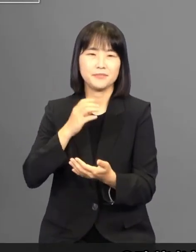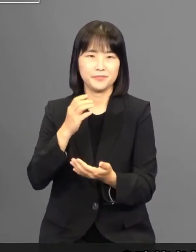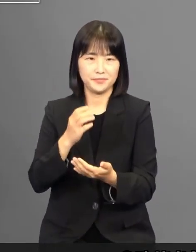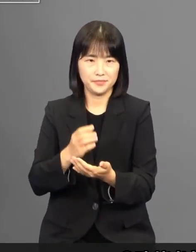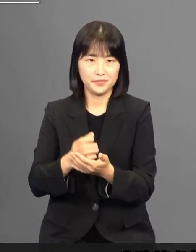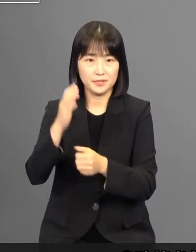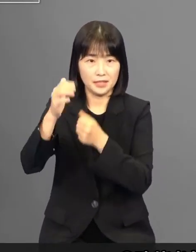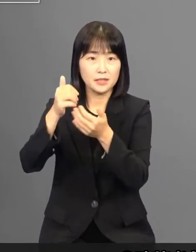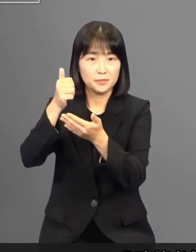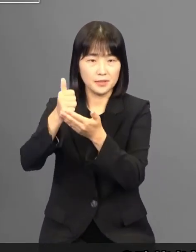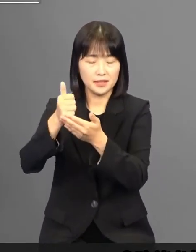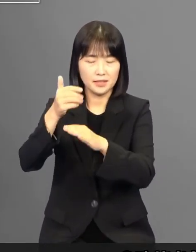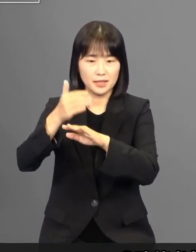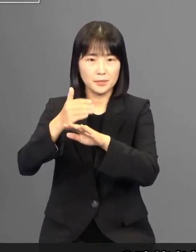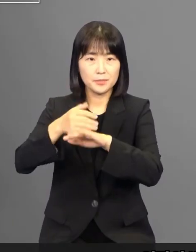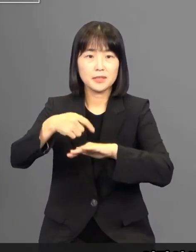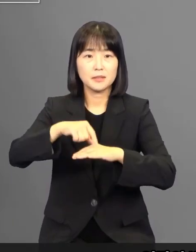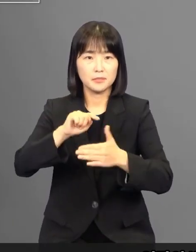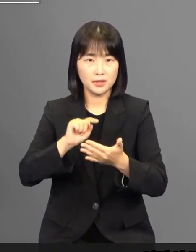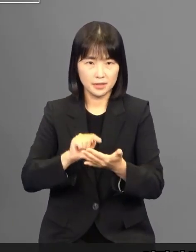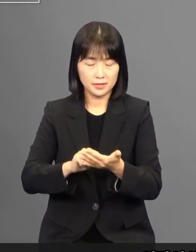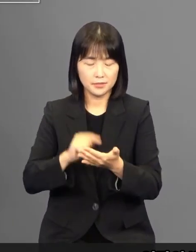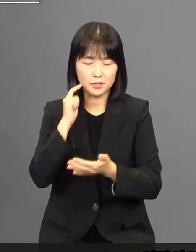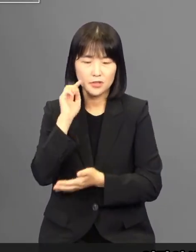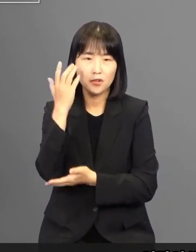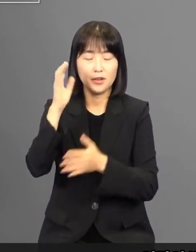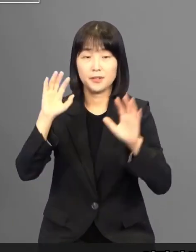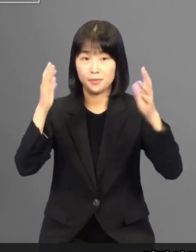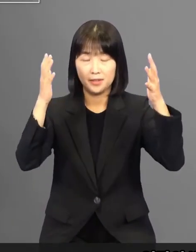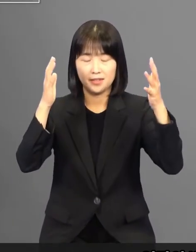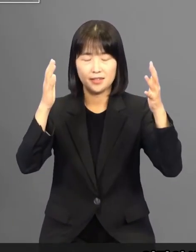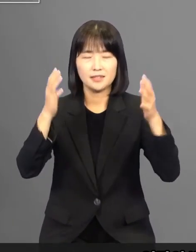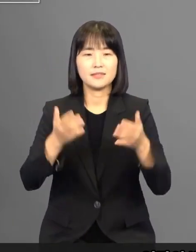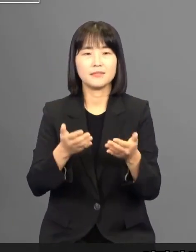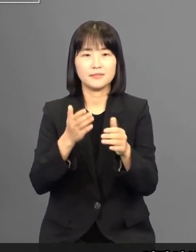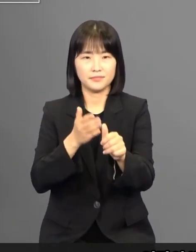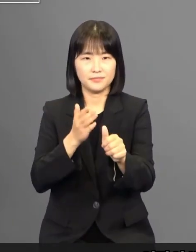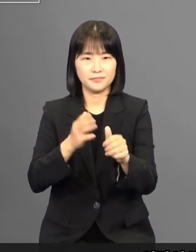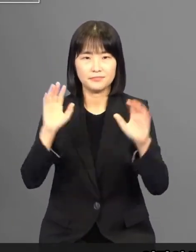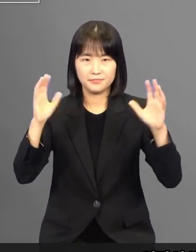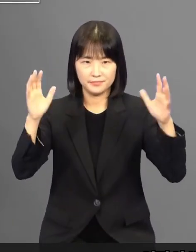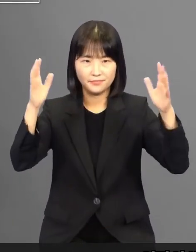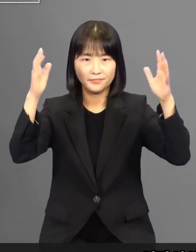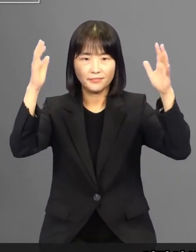우리 하나님께 감사하는 마음으로 우리 영광의 박수 올려드립니다.